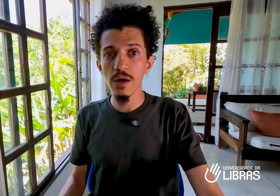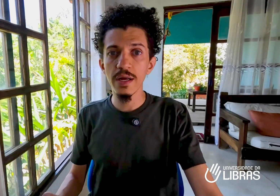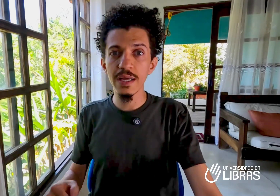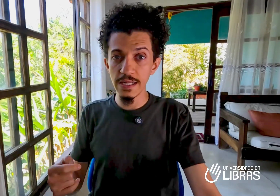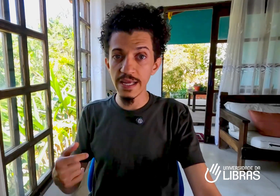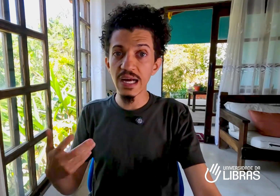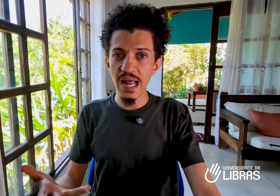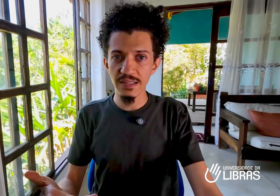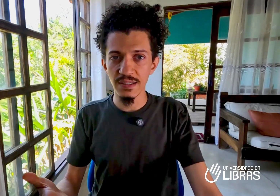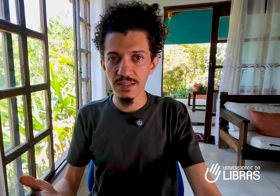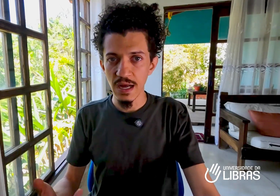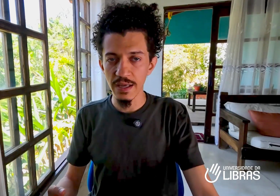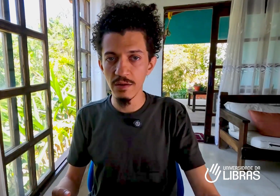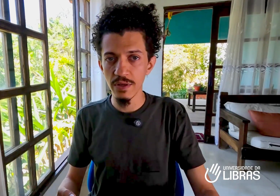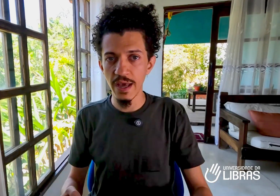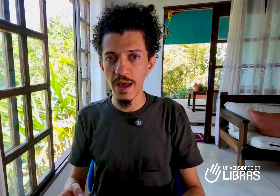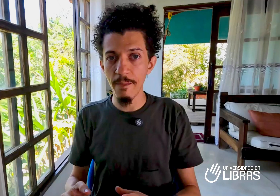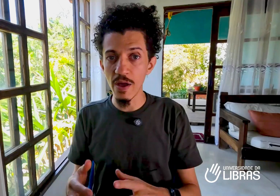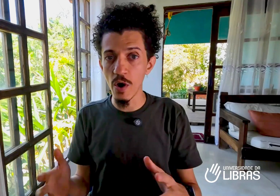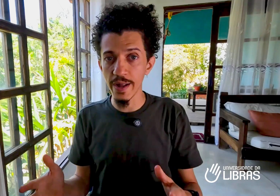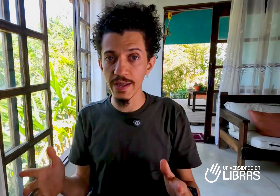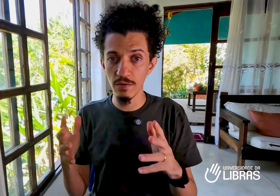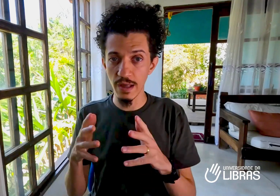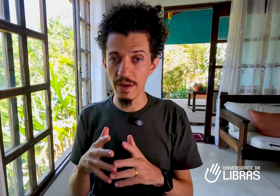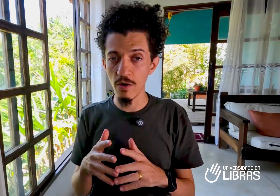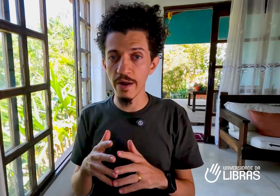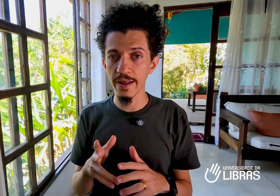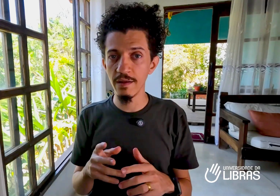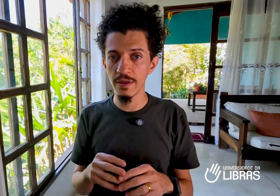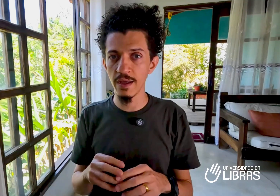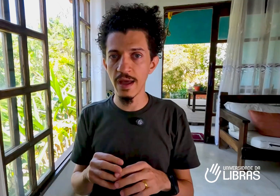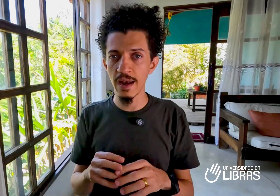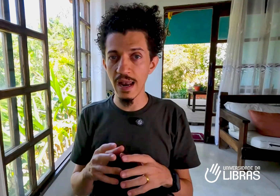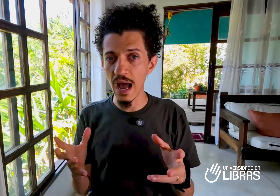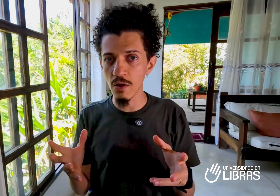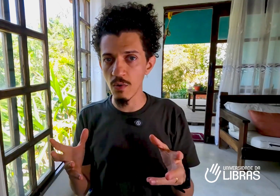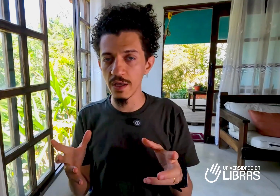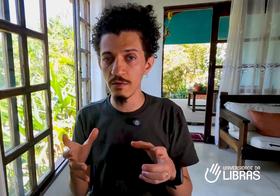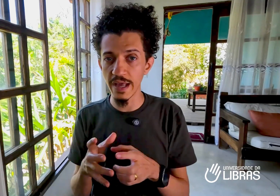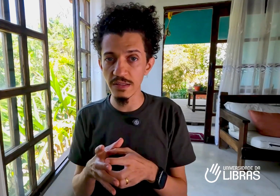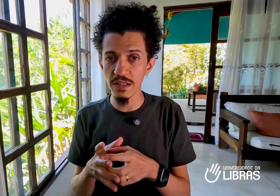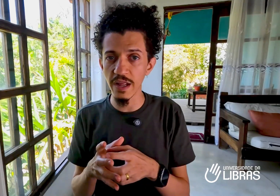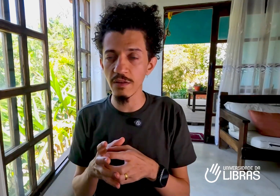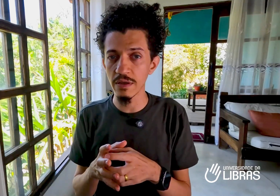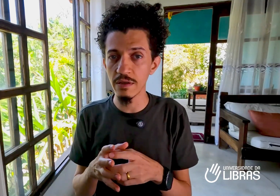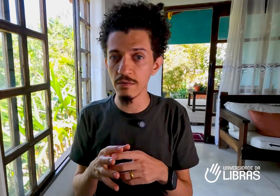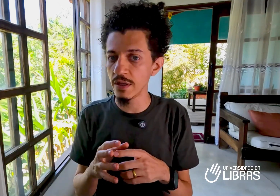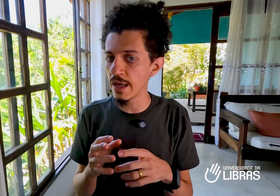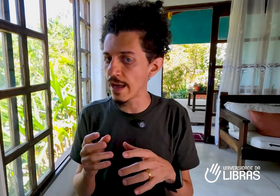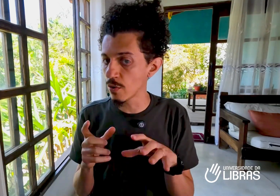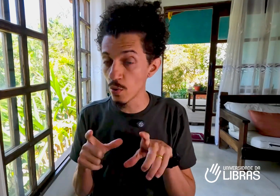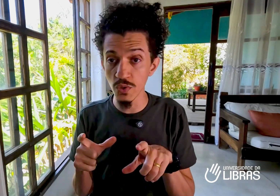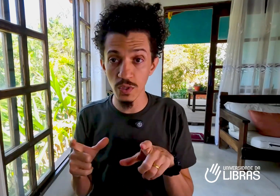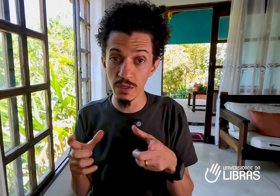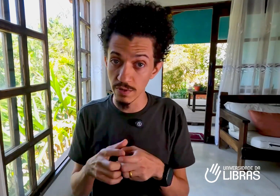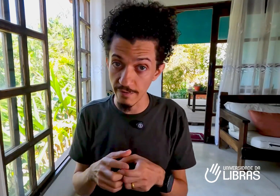aquilo ali em classes. Aquilo que é maior, aquilo que é menor, aquilo que é largo, aquilo que é estreito, aquilo que é grosso, aquilo que é